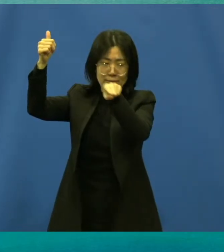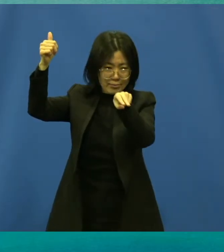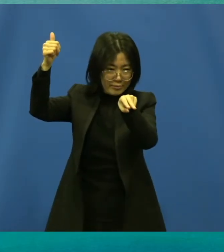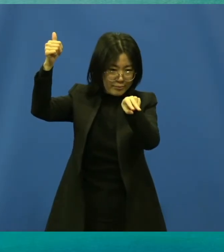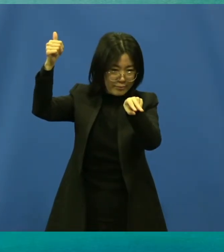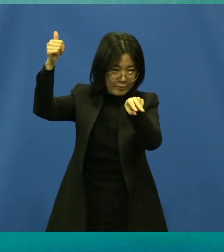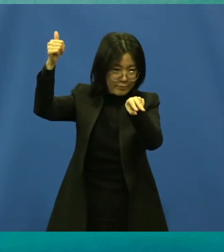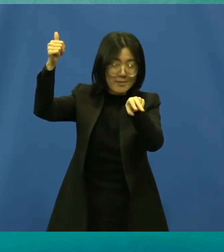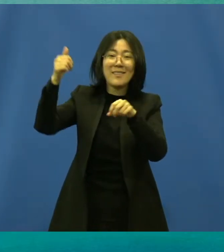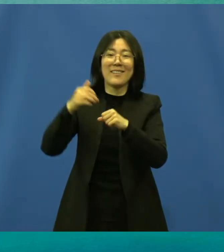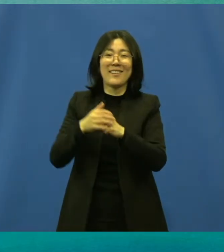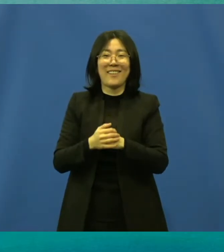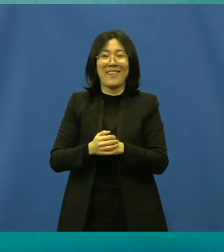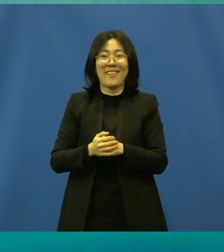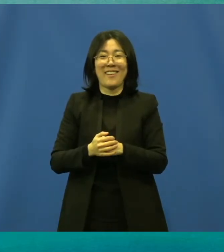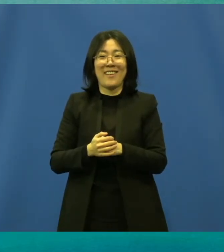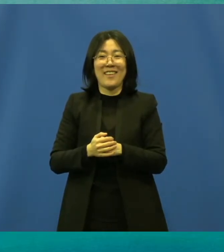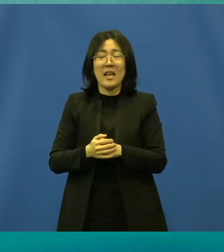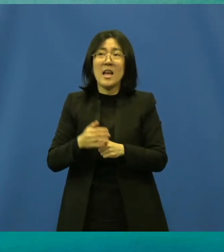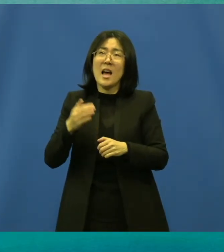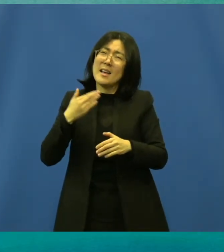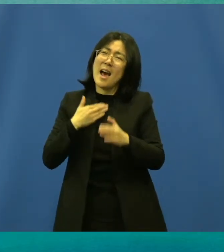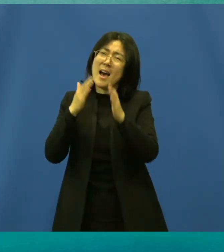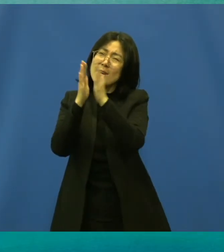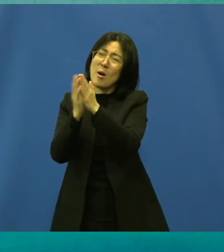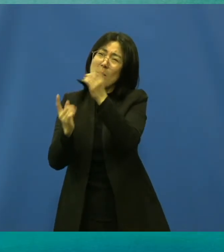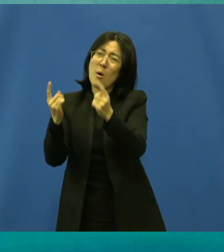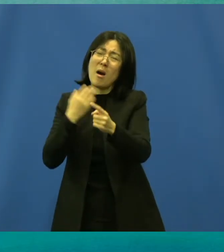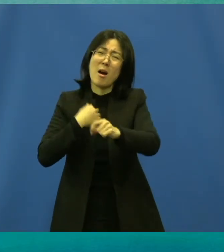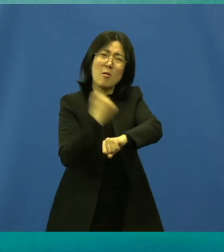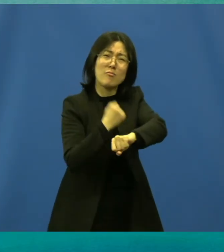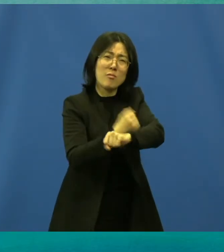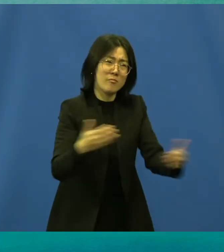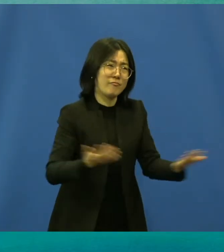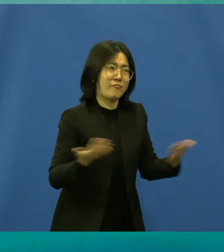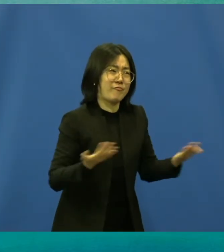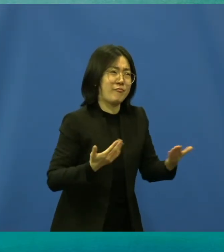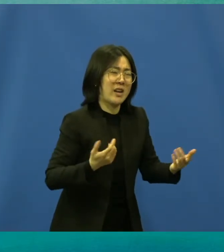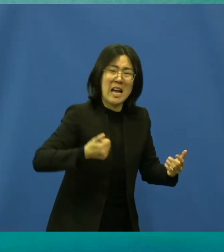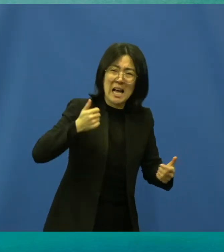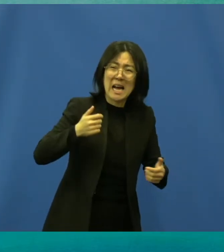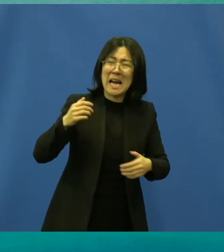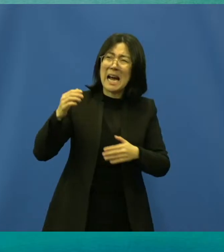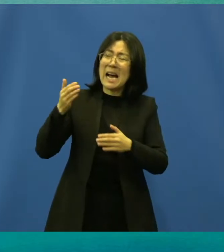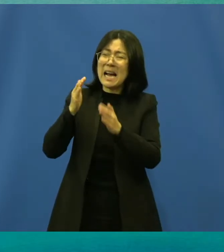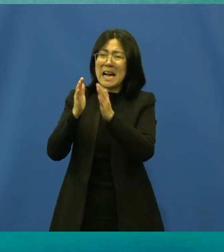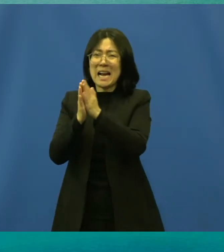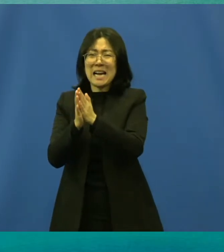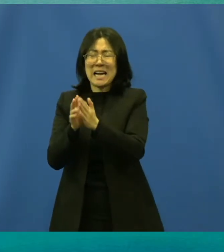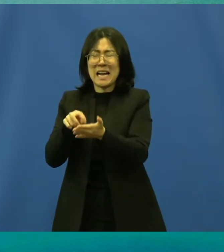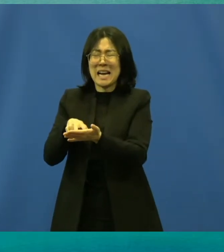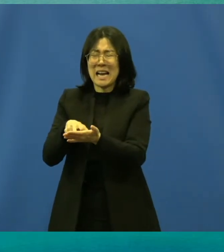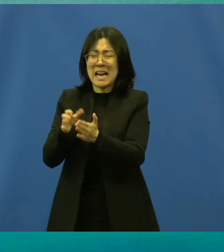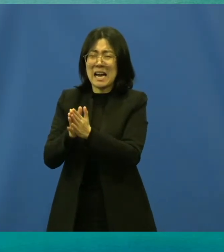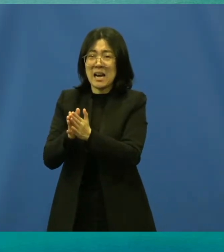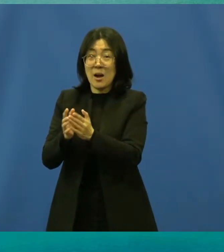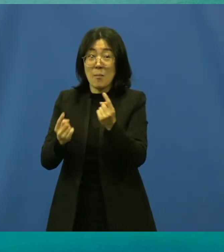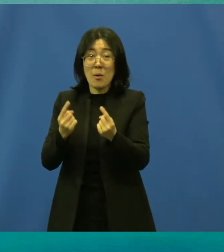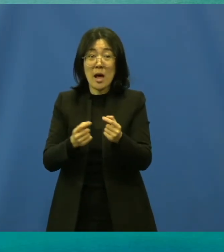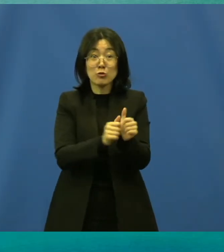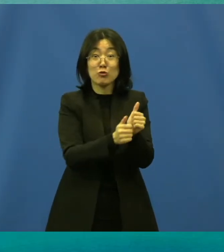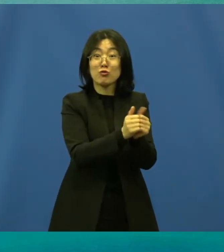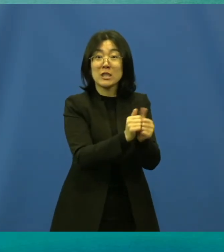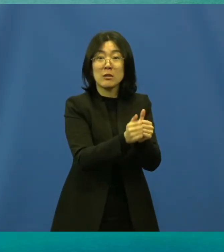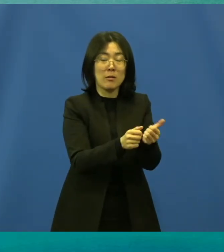기도할 시간에 더 열심히 일하는 게 낫다고 생각합니다. 기도하는 시간에 주식 투자 공부하는 게 더